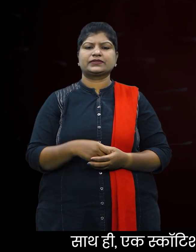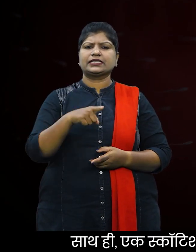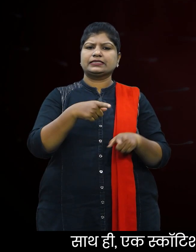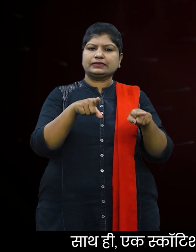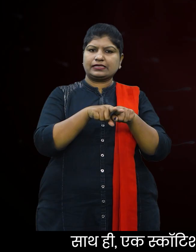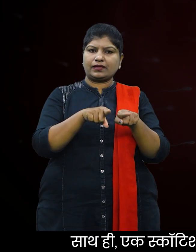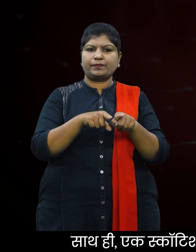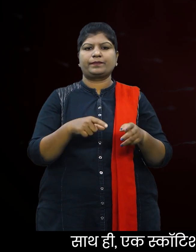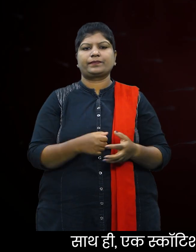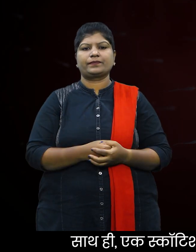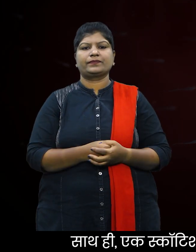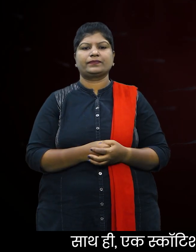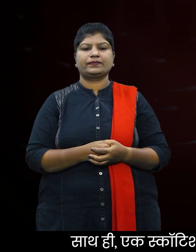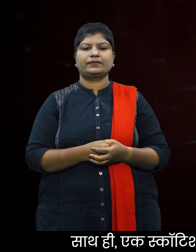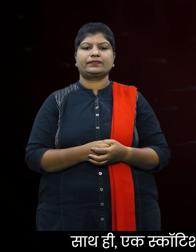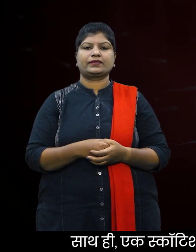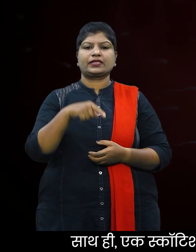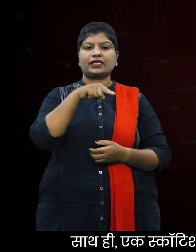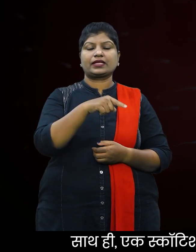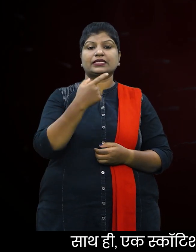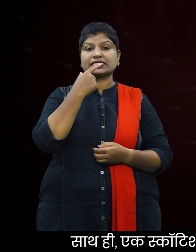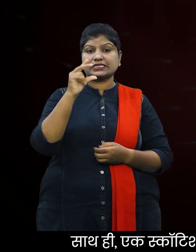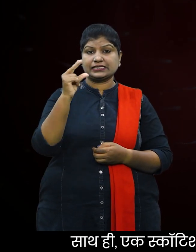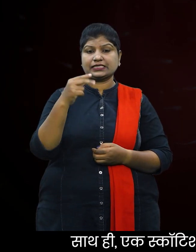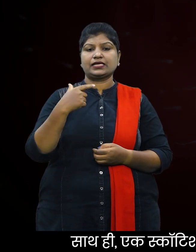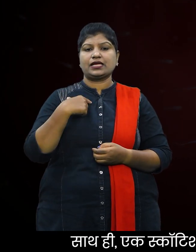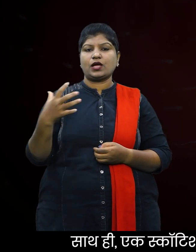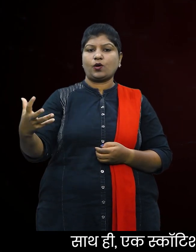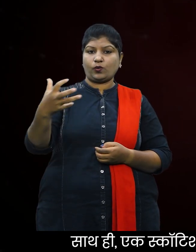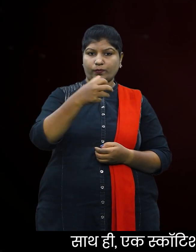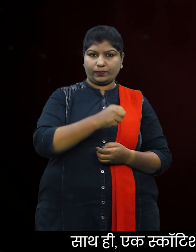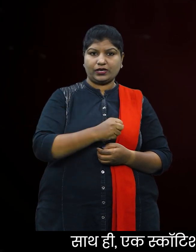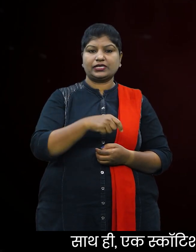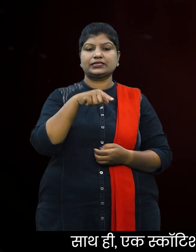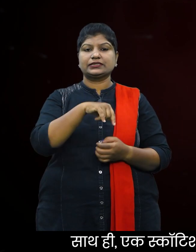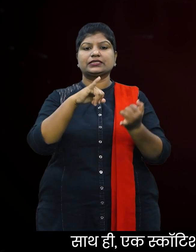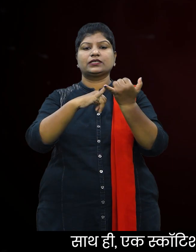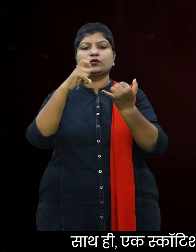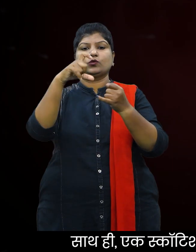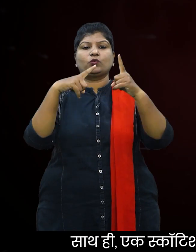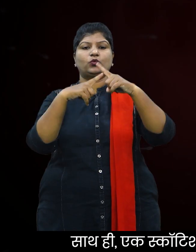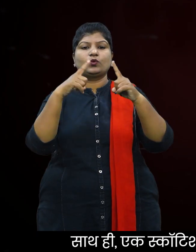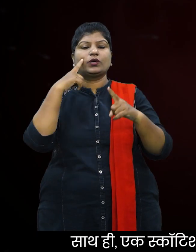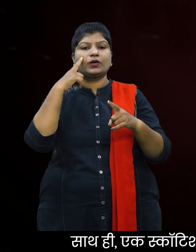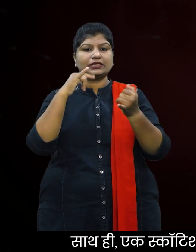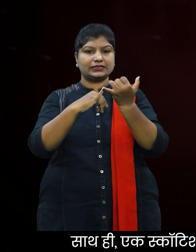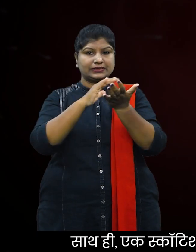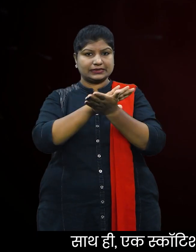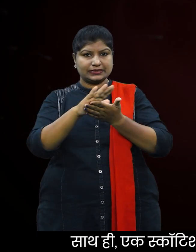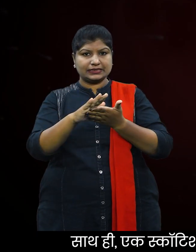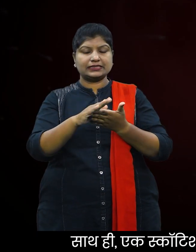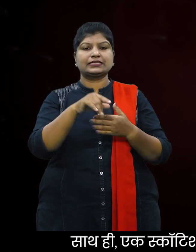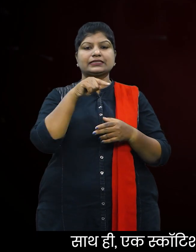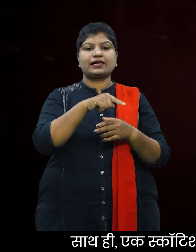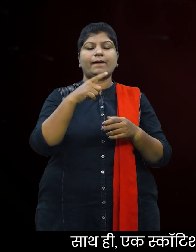साथ ही एक स्कॉटिश और ब्लैकफेस ईफ एक अंडा प्राप्त किया गया।